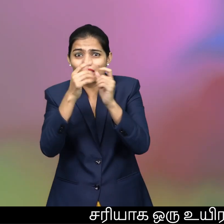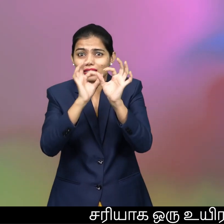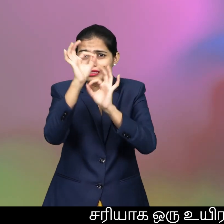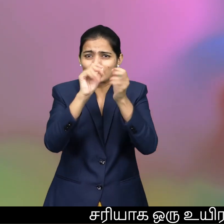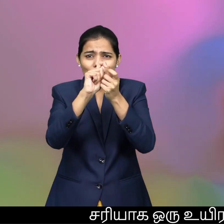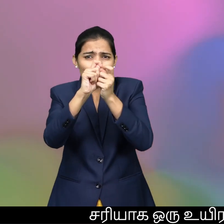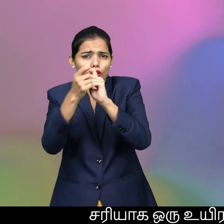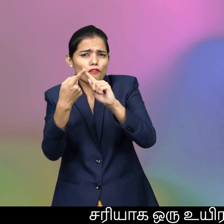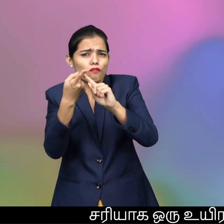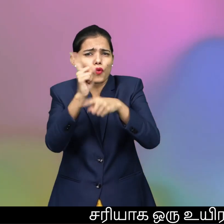தட்டு உருவாகிறது.